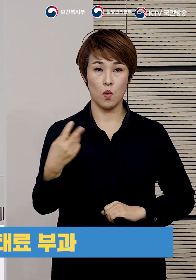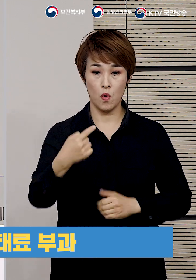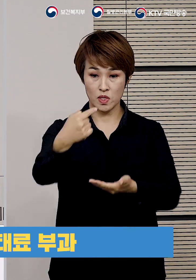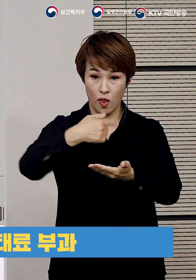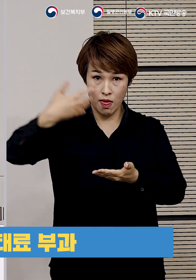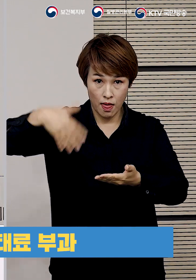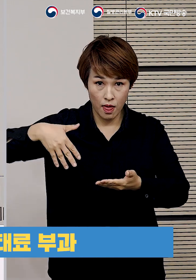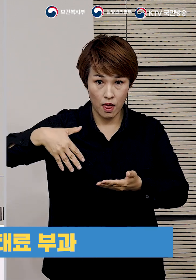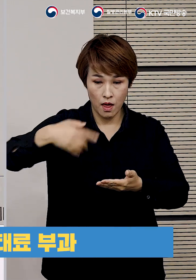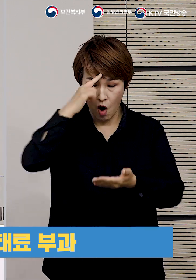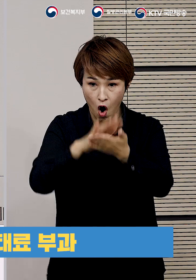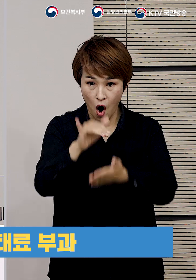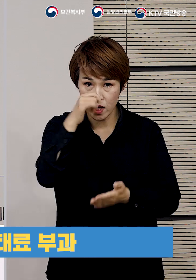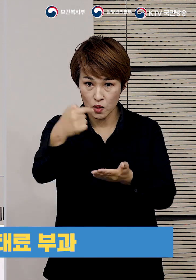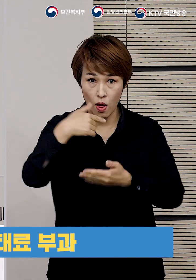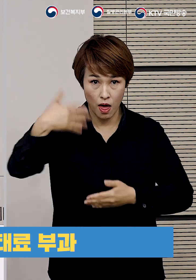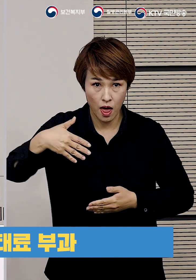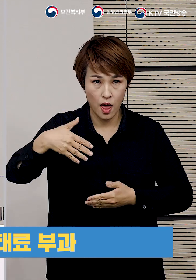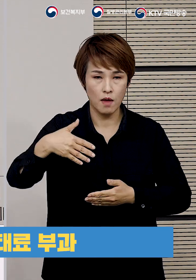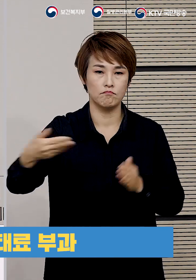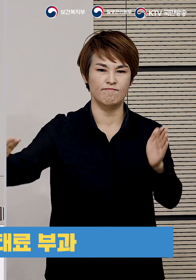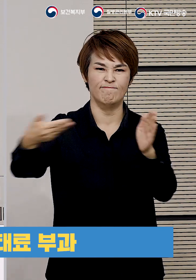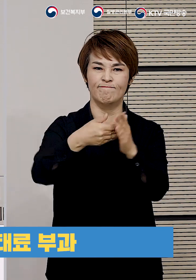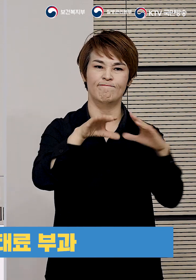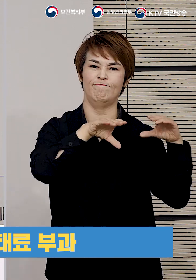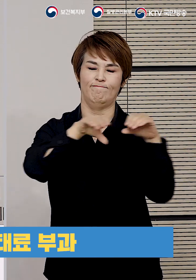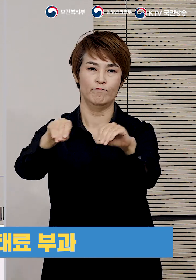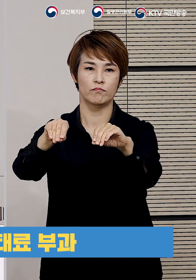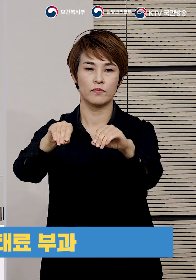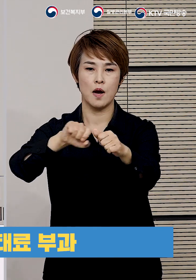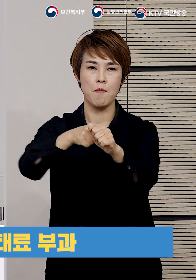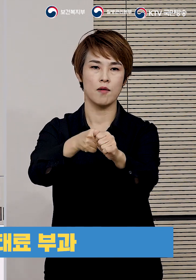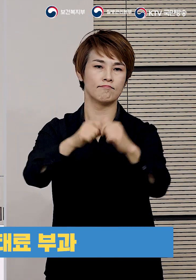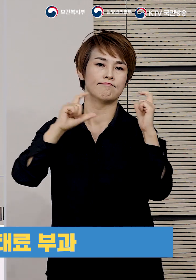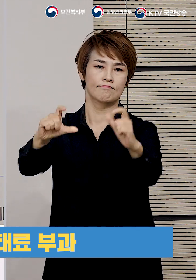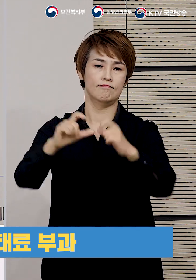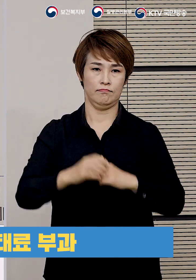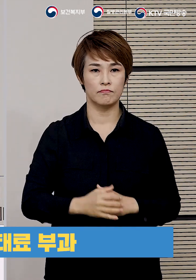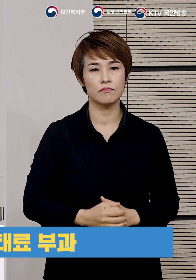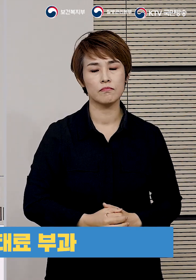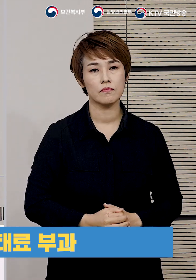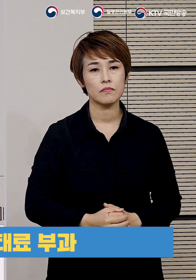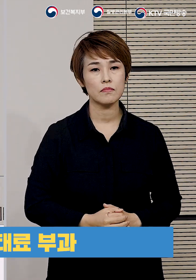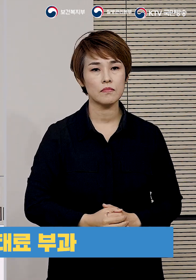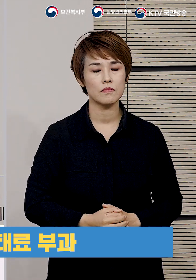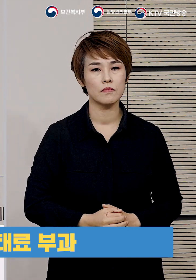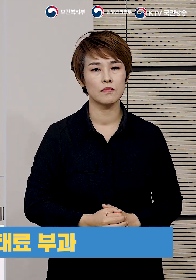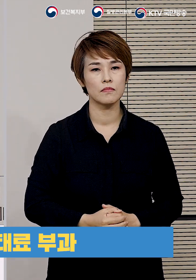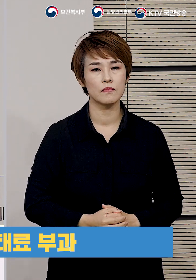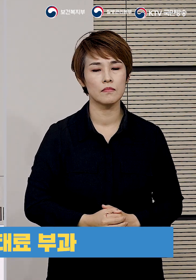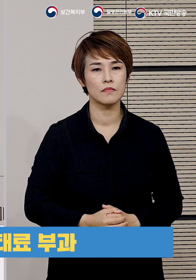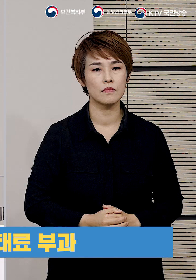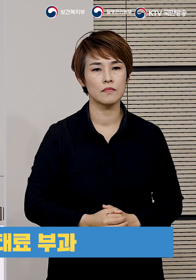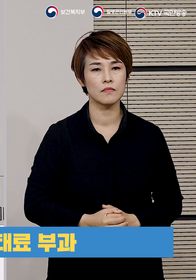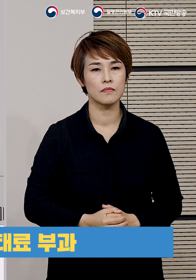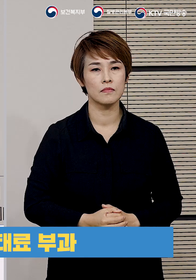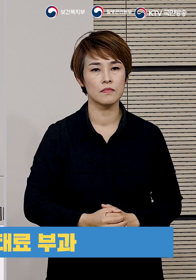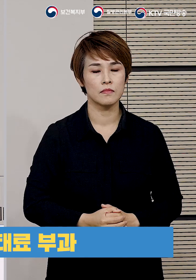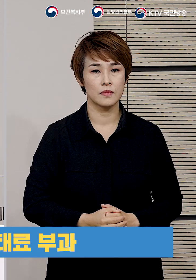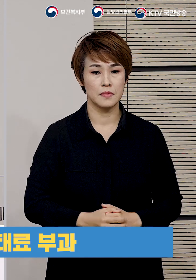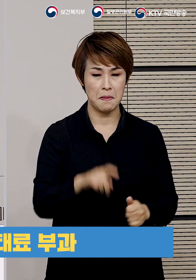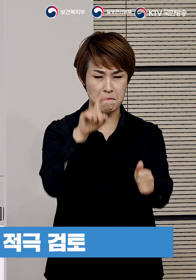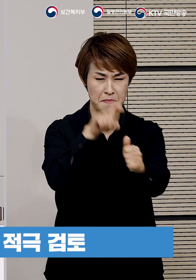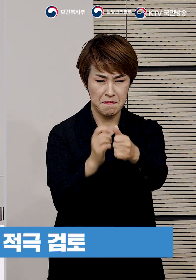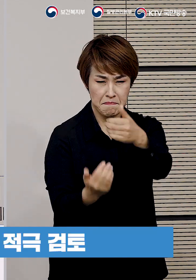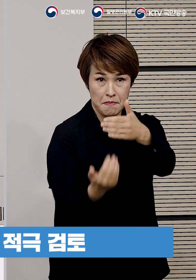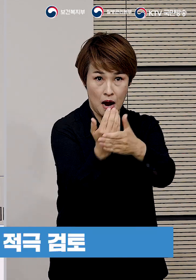유증상자를 신고하지 않은 선박에 대해서는 입항 제한과 함께 과태료를 부과토록 하겠습니다.